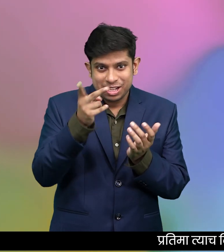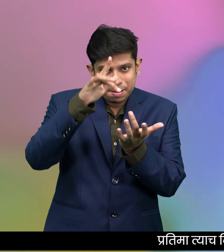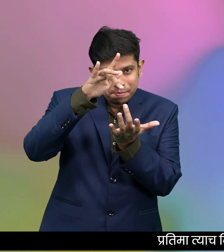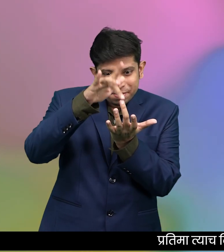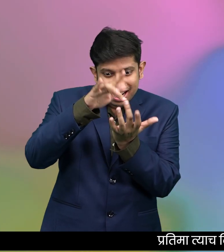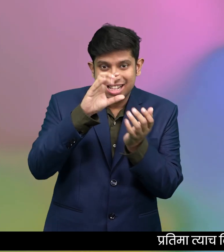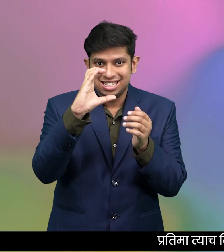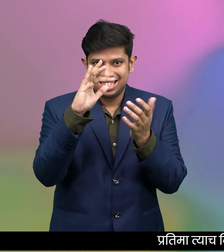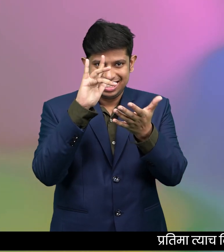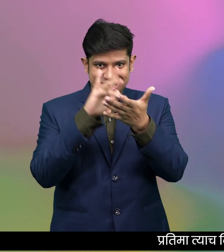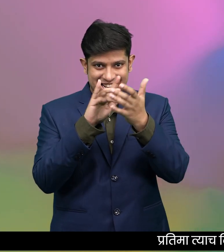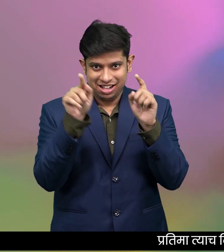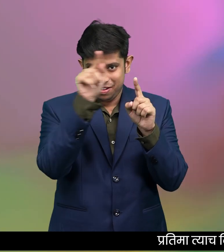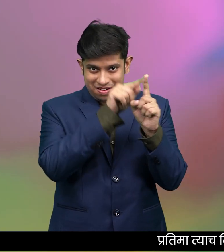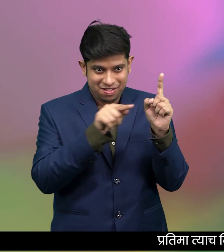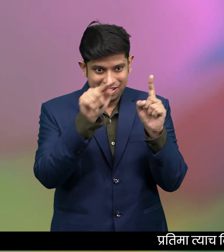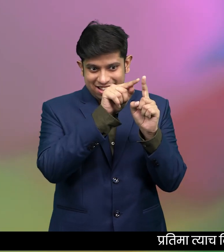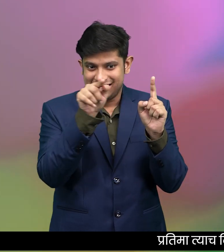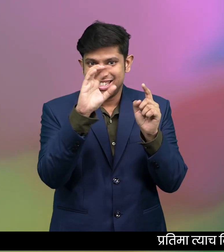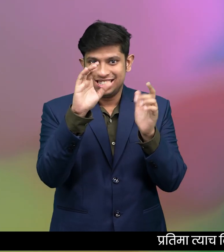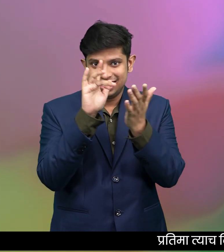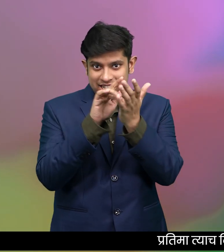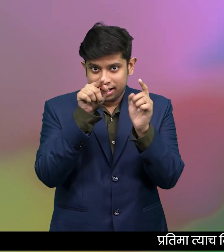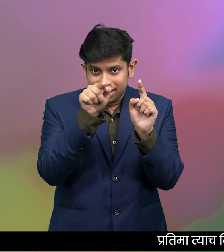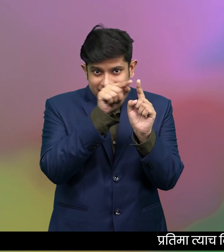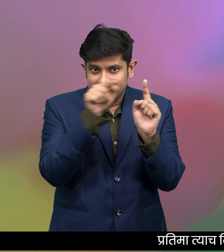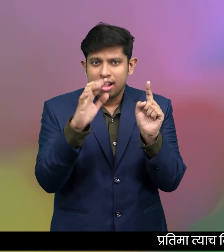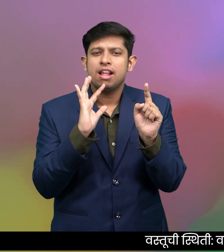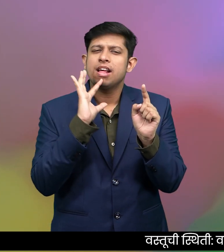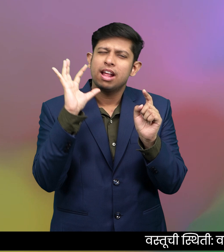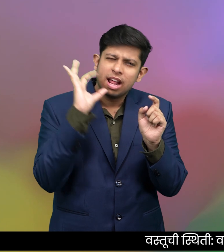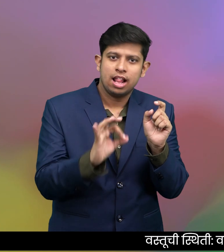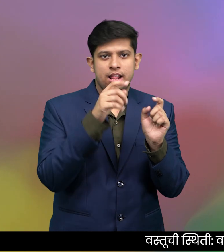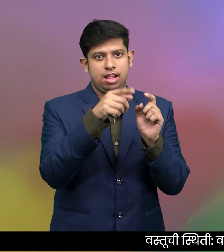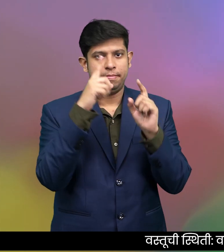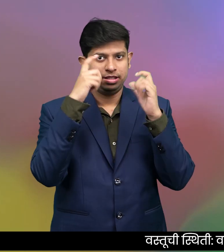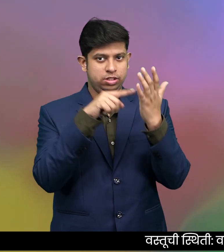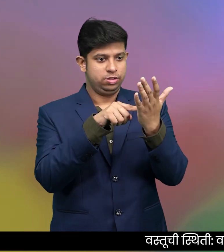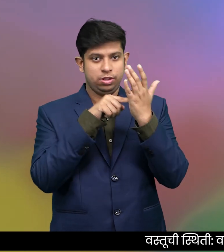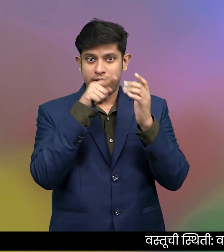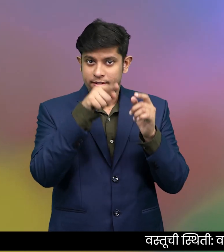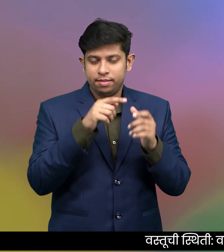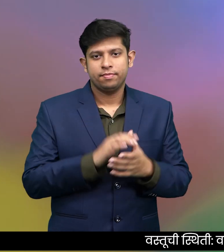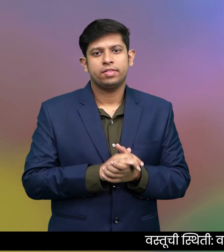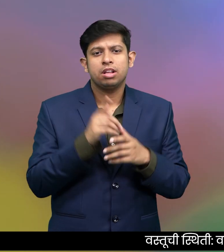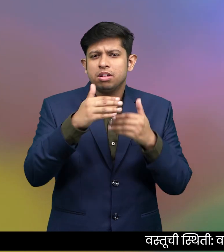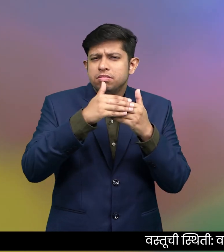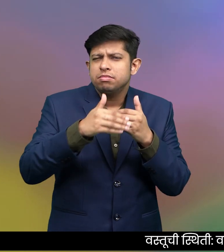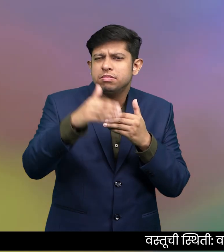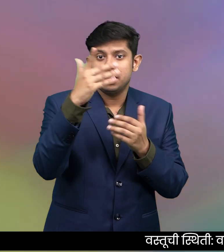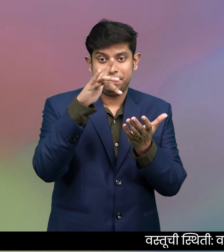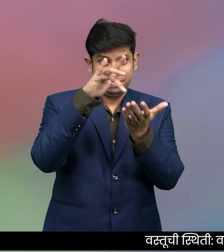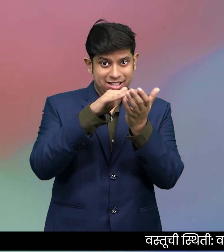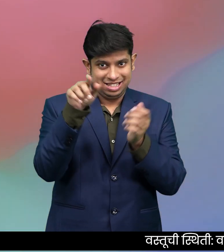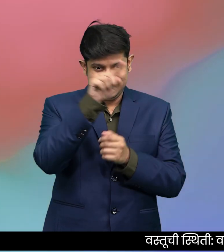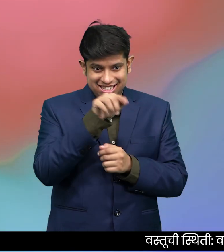between सी the वरच center तयार of होते. curvature and the principal focus, a real वस्तूची image स्थिती is वक्रतेच्या created आणि beyond the फोकसच्या center मध्ये,